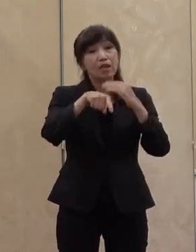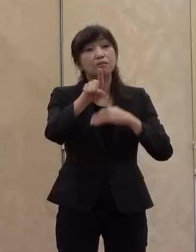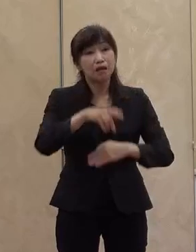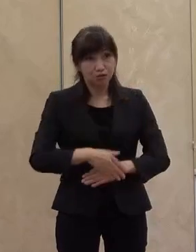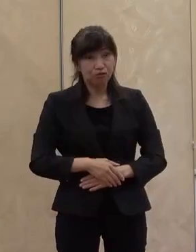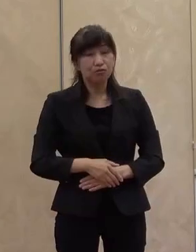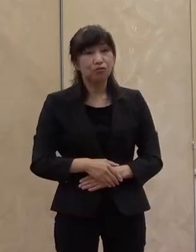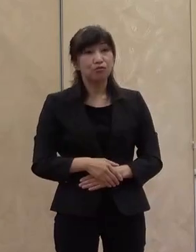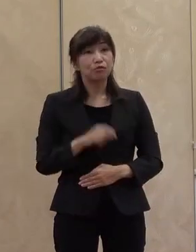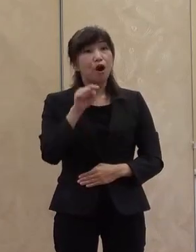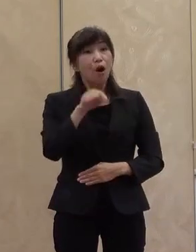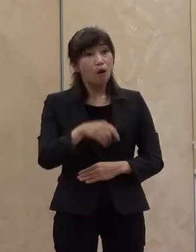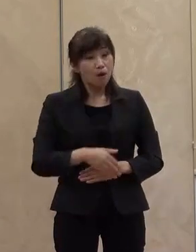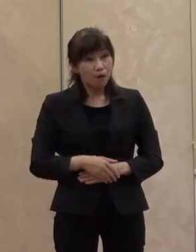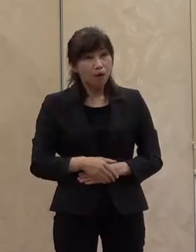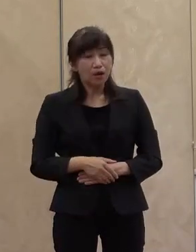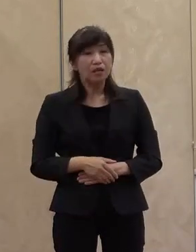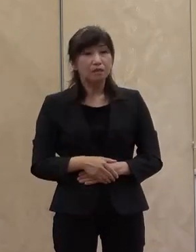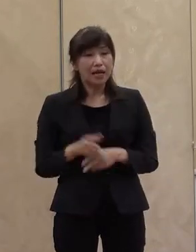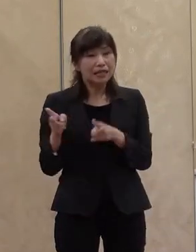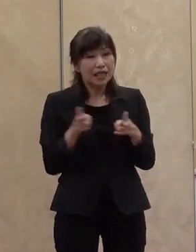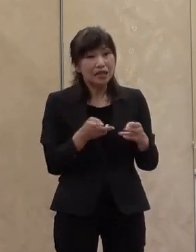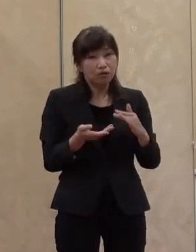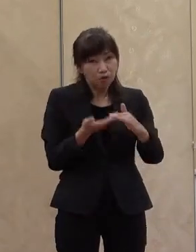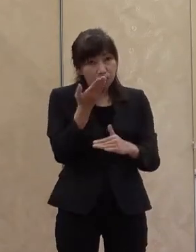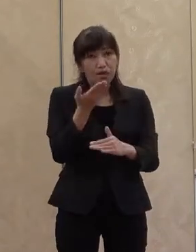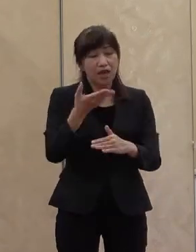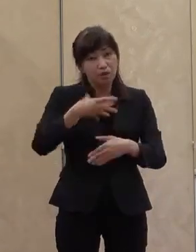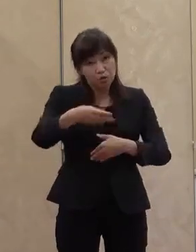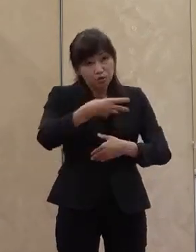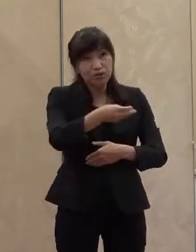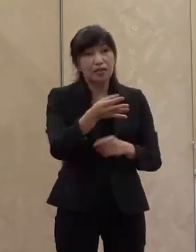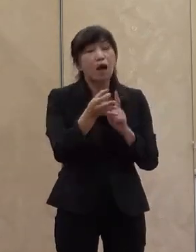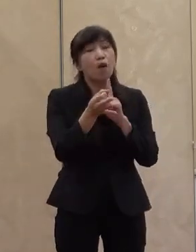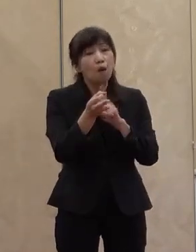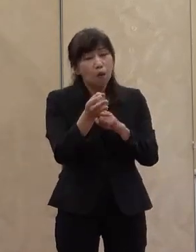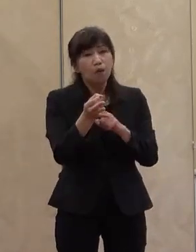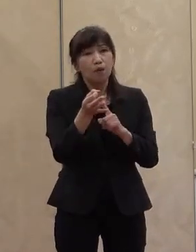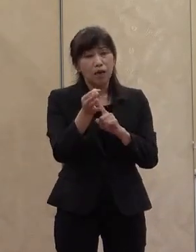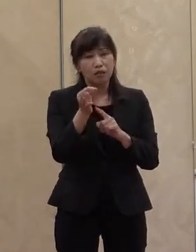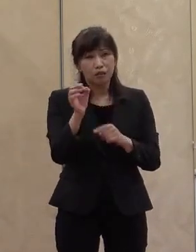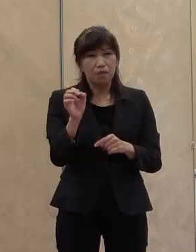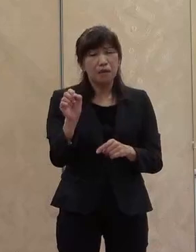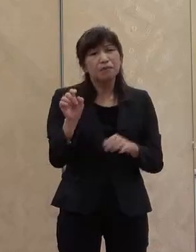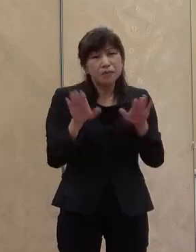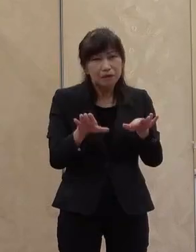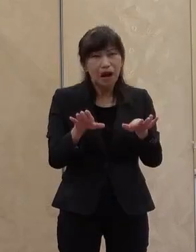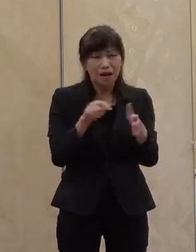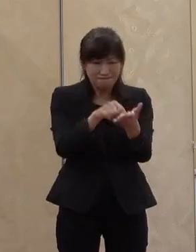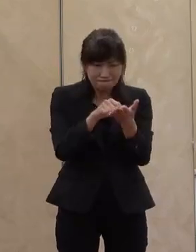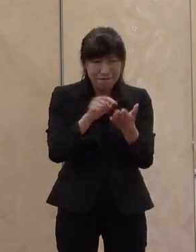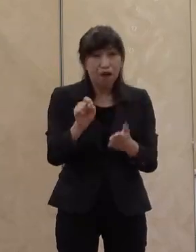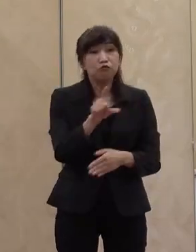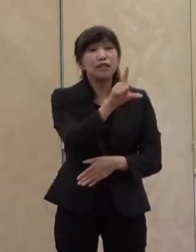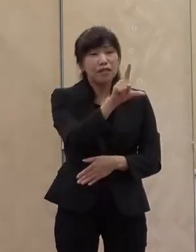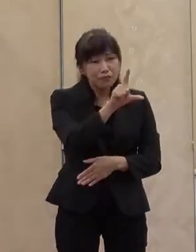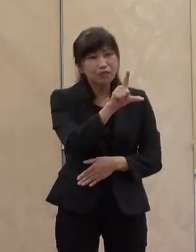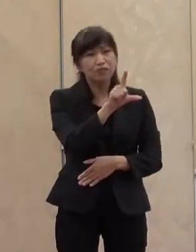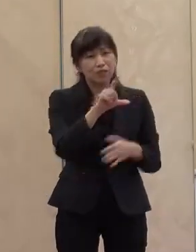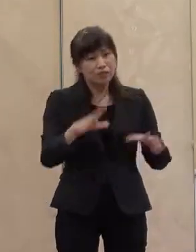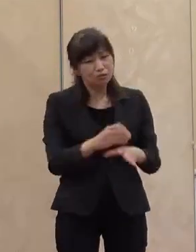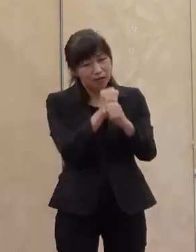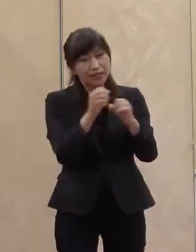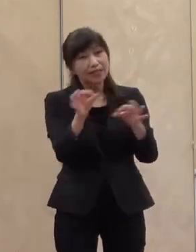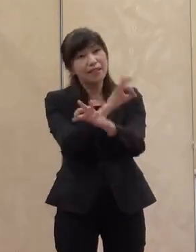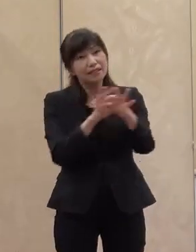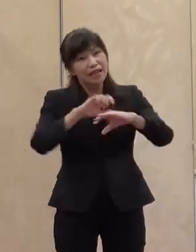証制度融資ですけど、これが非常にやっぱり増えています。まあ、それだけ経済が厳しいということなんだと思います